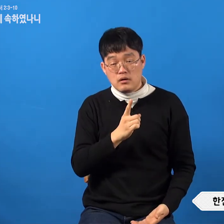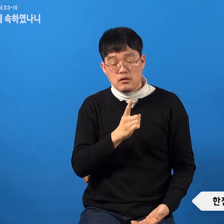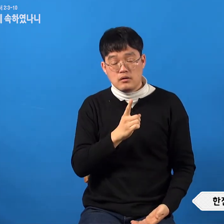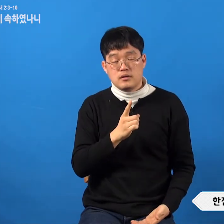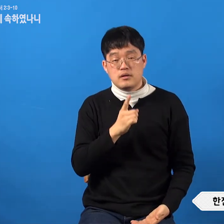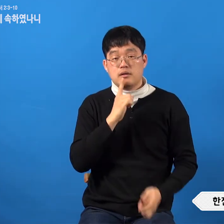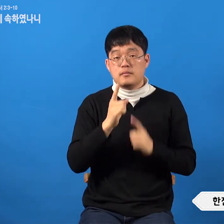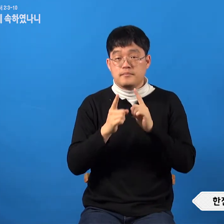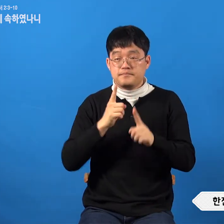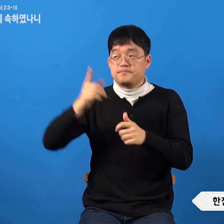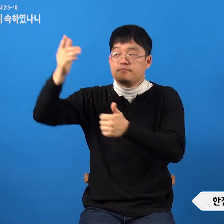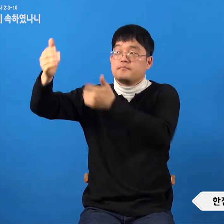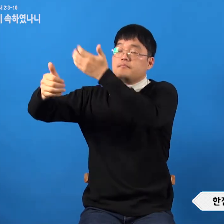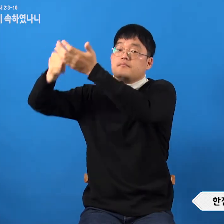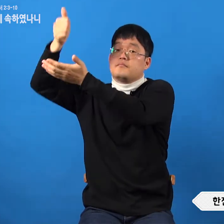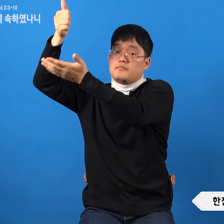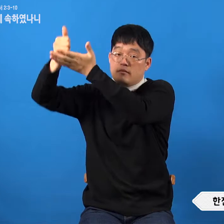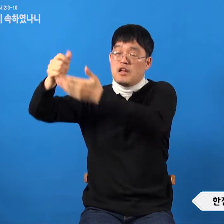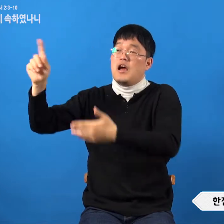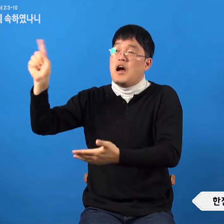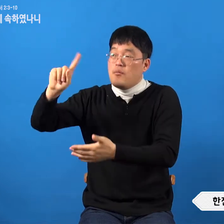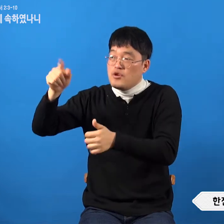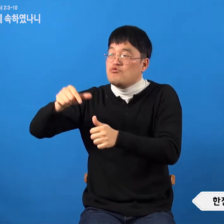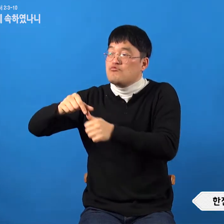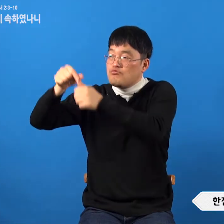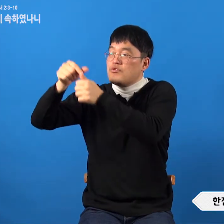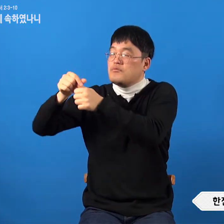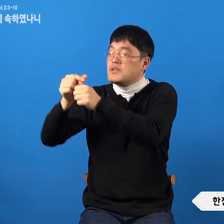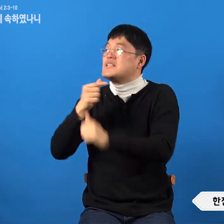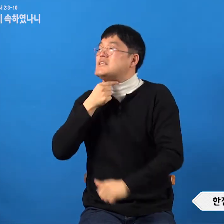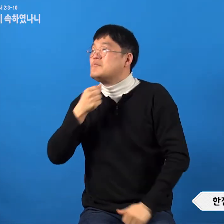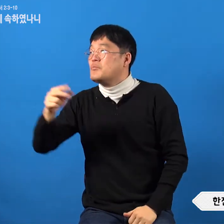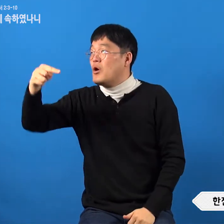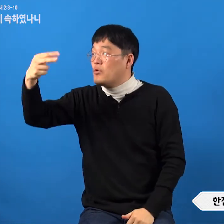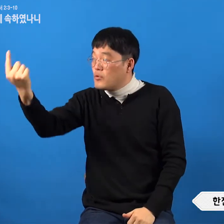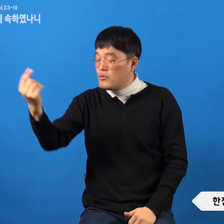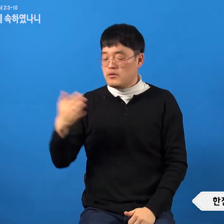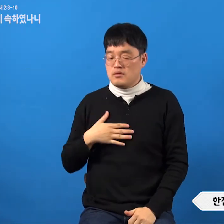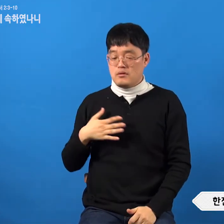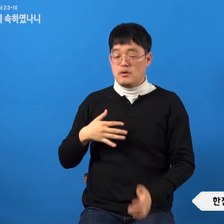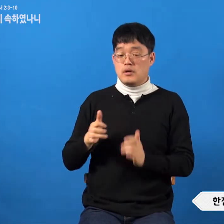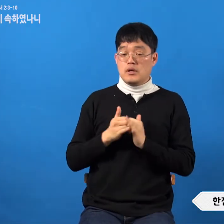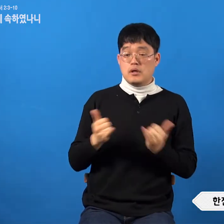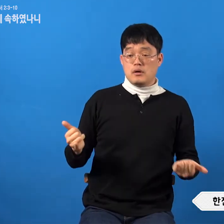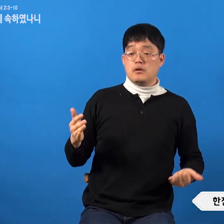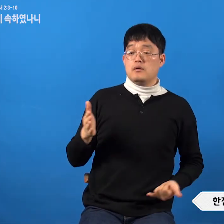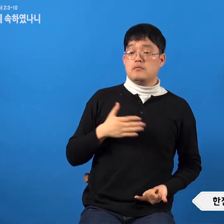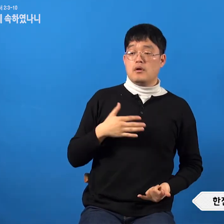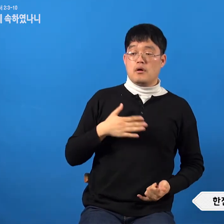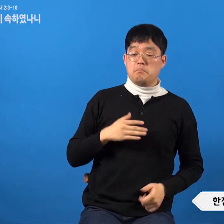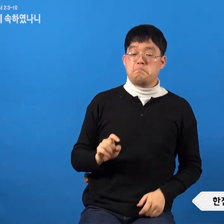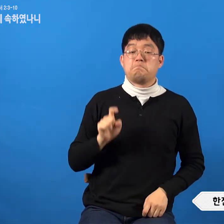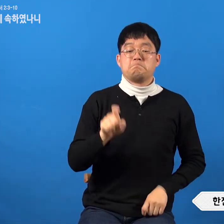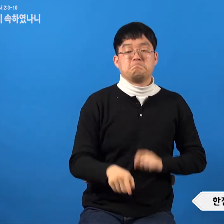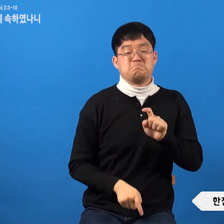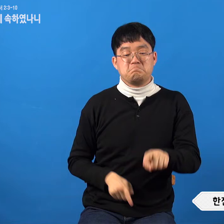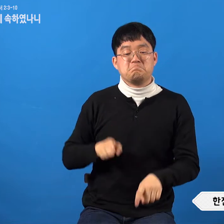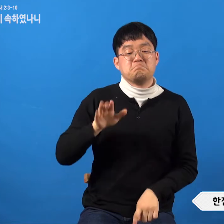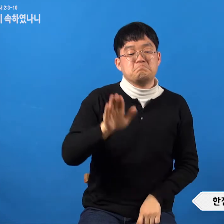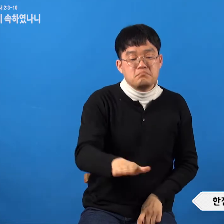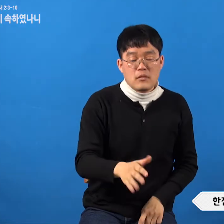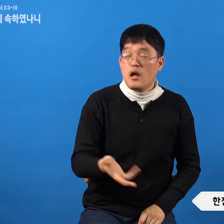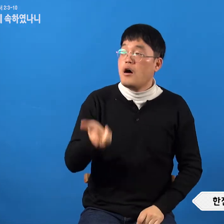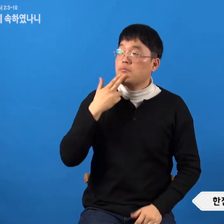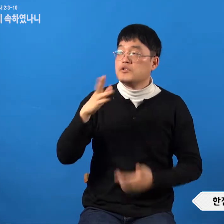그러니까 그 말은 하나님이 아무리 구원하고 싶어도 인간이 거기에 대해서 호응을 해주지 않으면